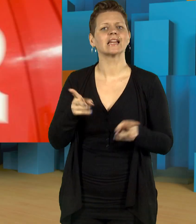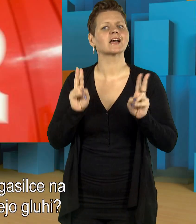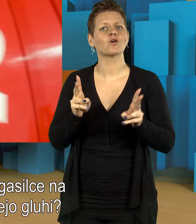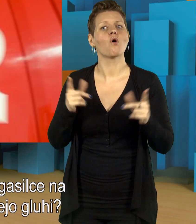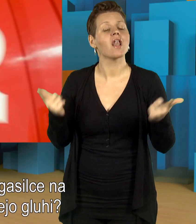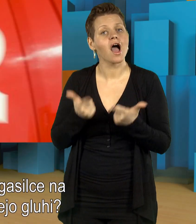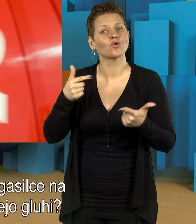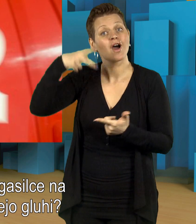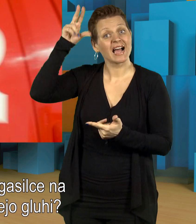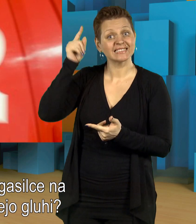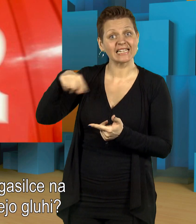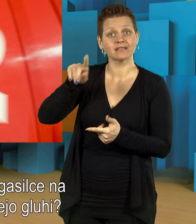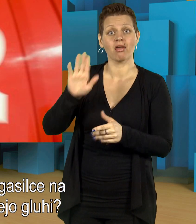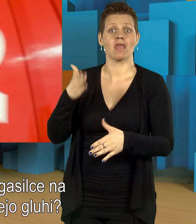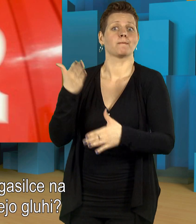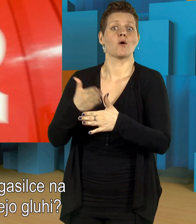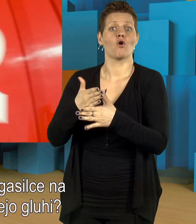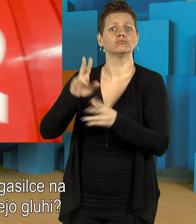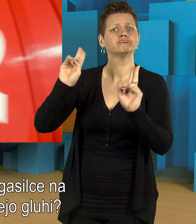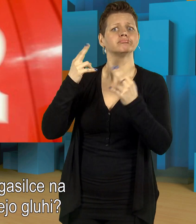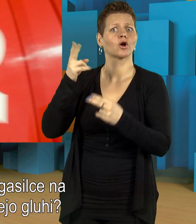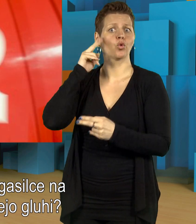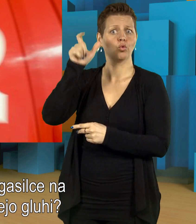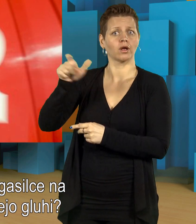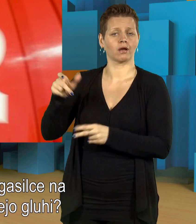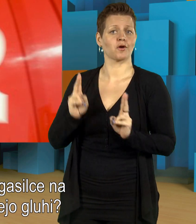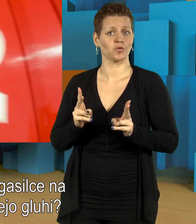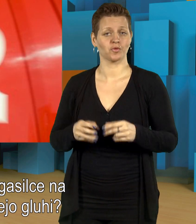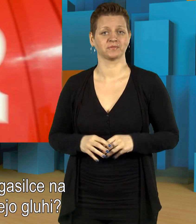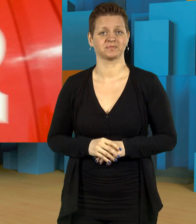In kako lahko gasilce na pomoč pokličejo gluhi?